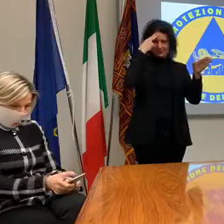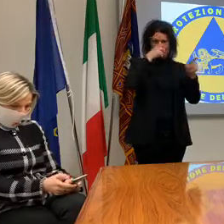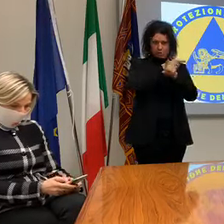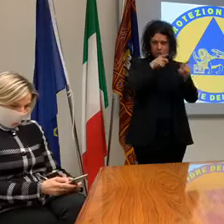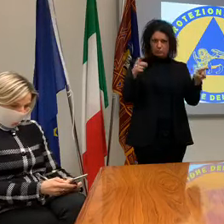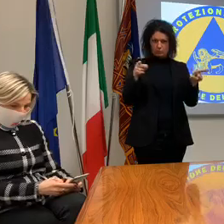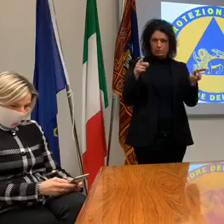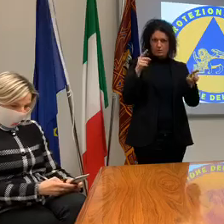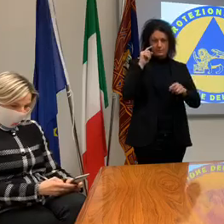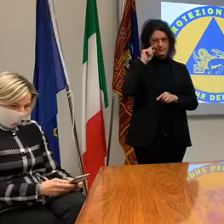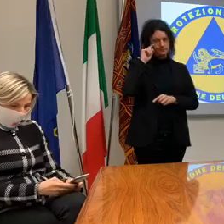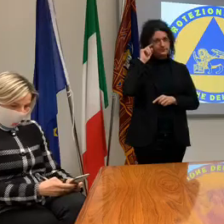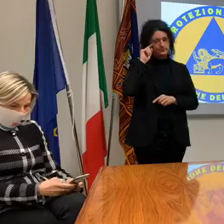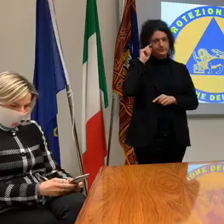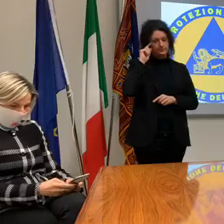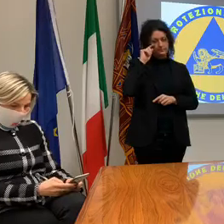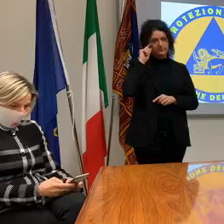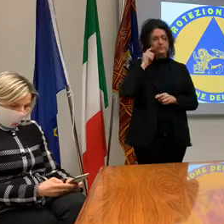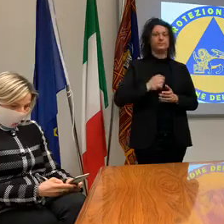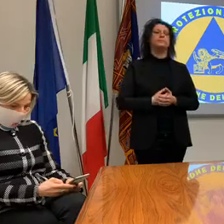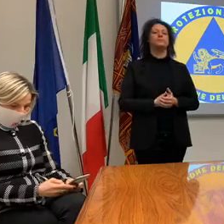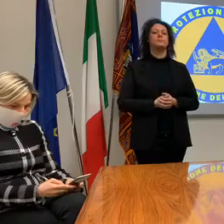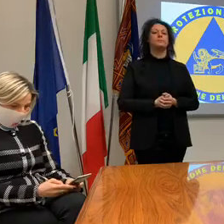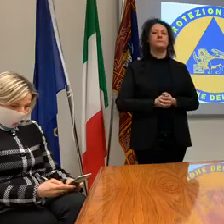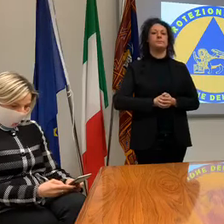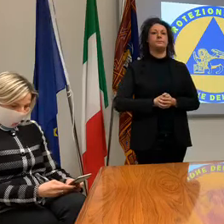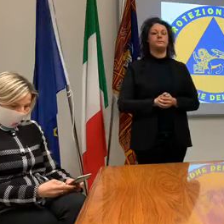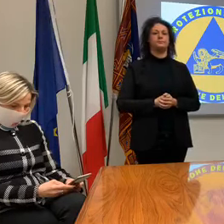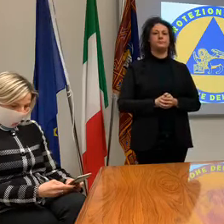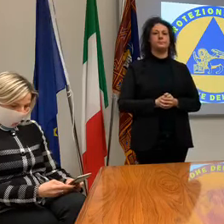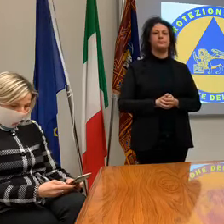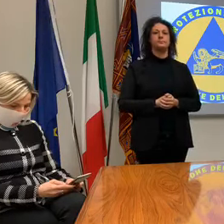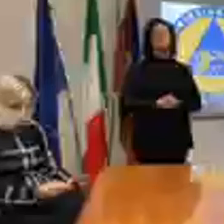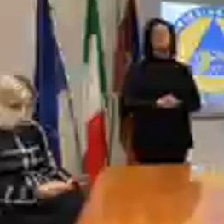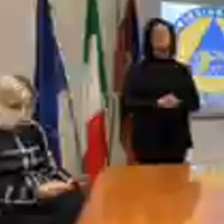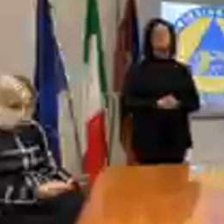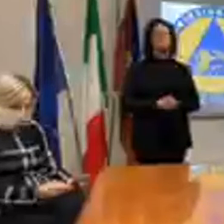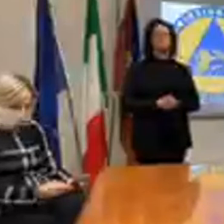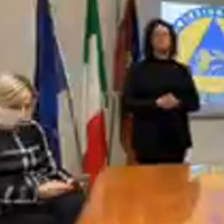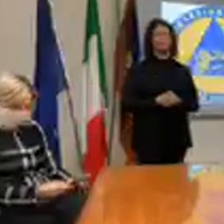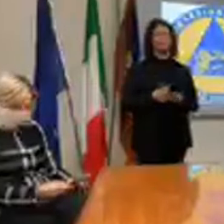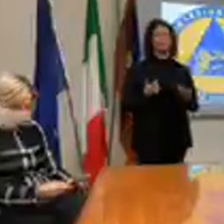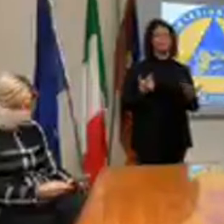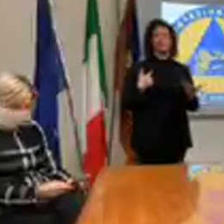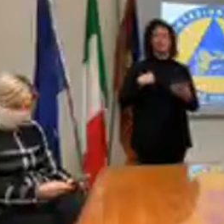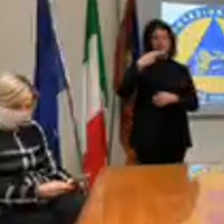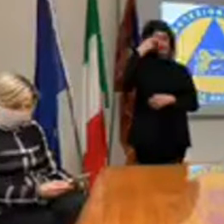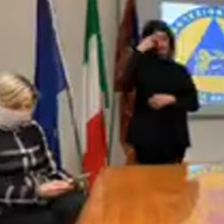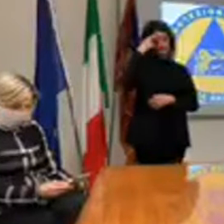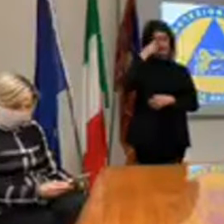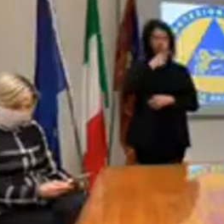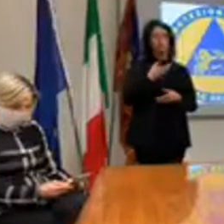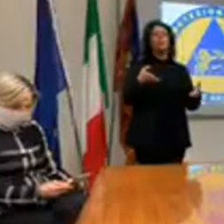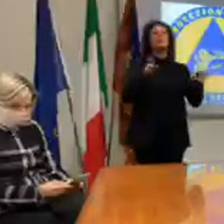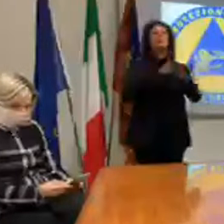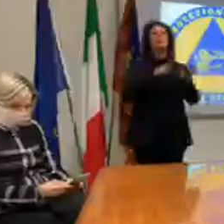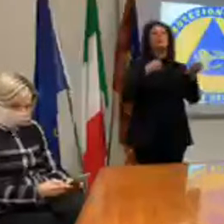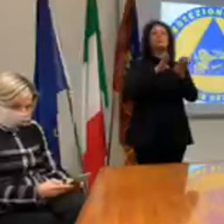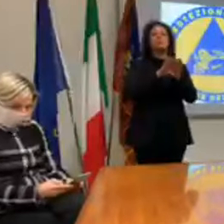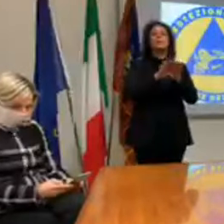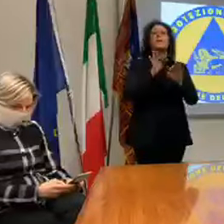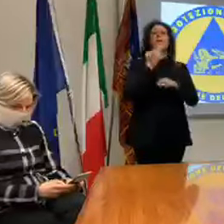storica langue in questo paese. Se rivendichiamo la chiusura di tutto, ricordo che quel tavolo ha deciso di